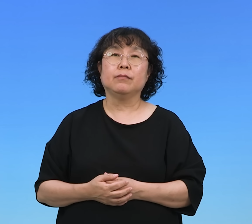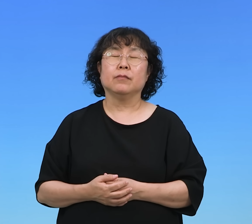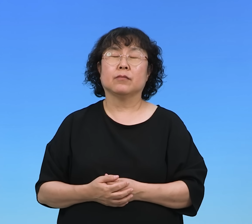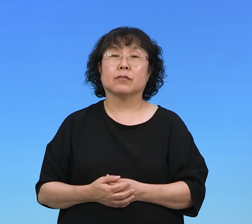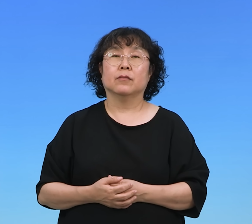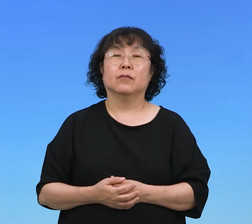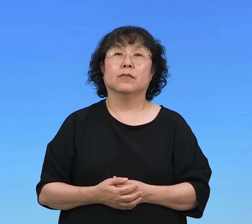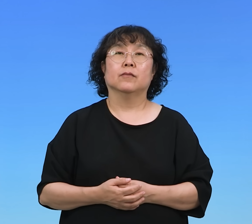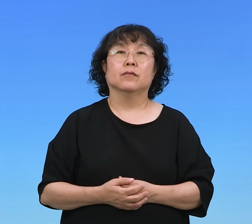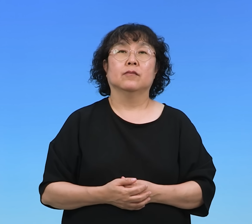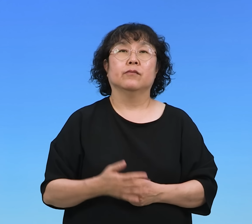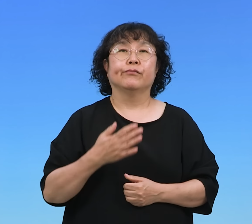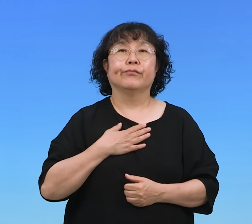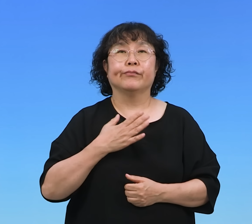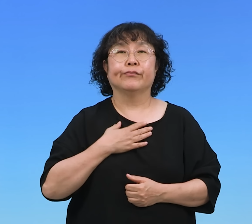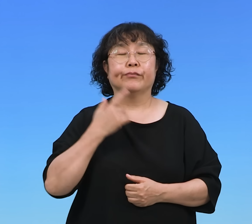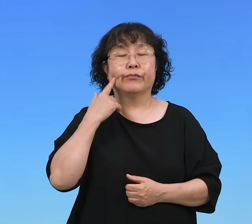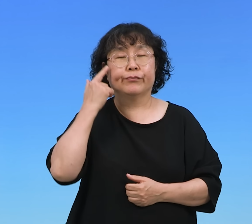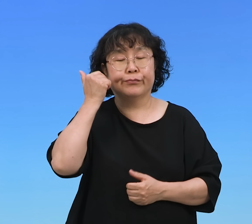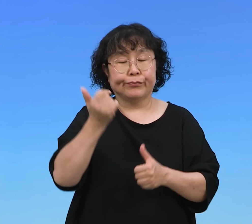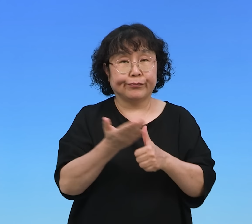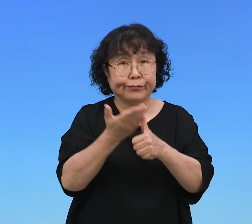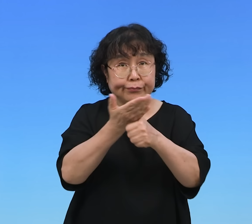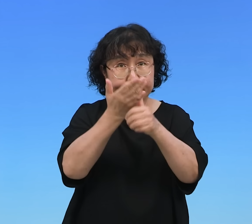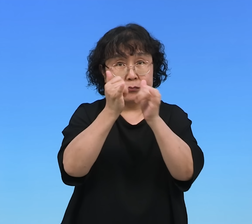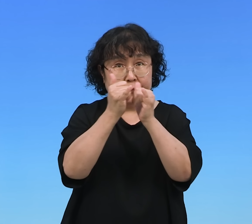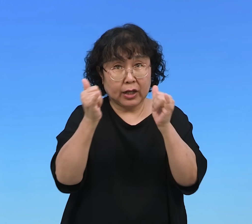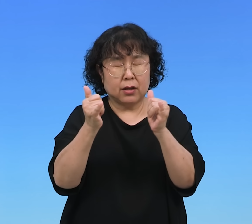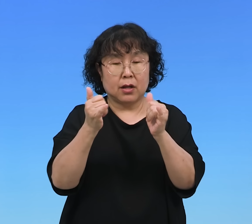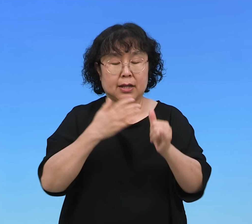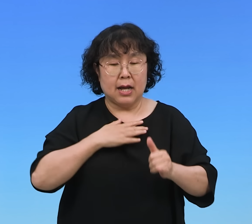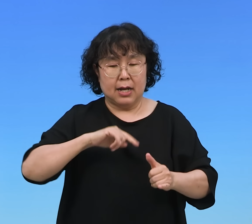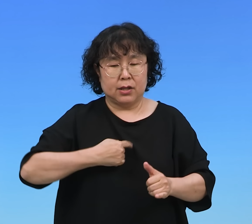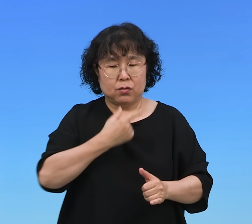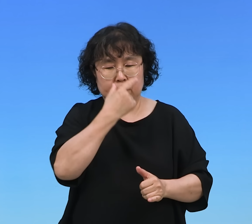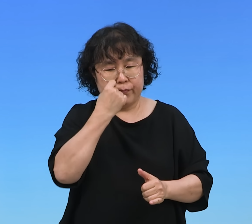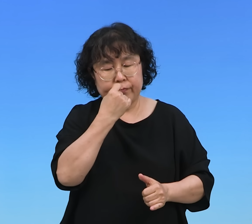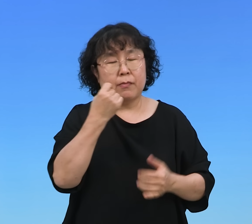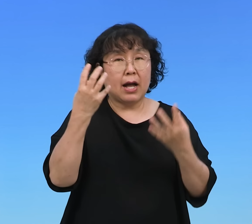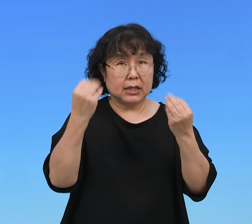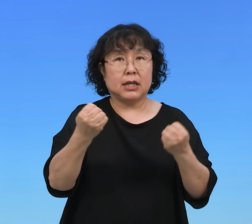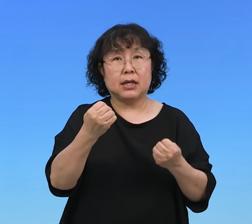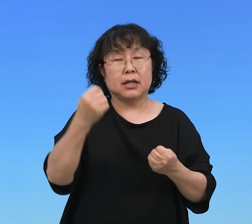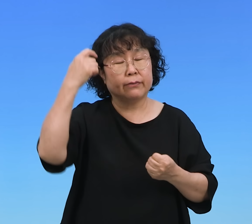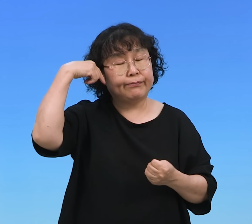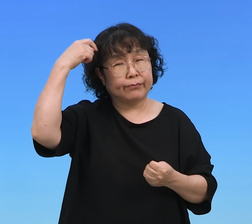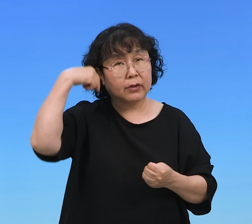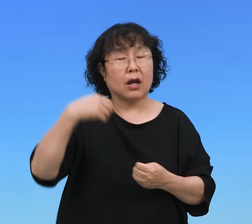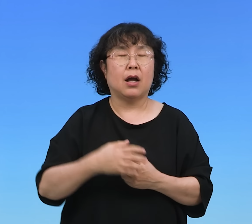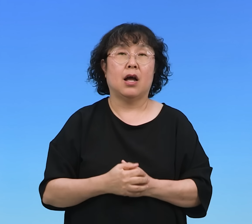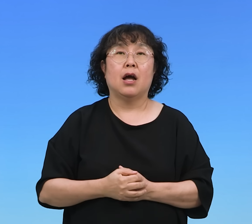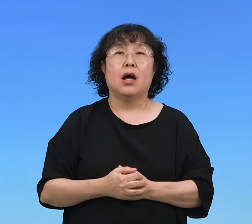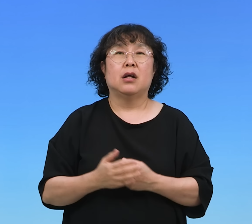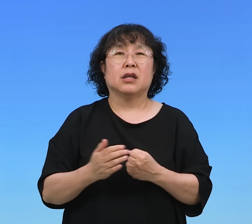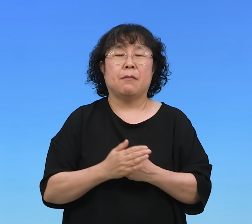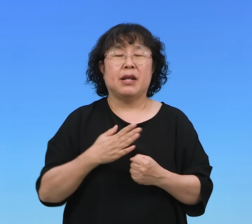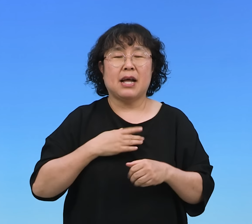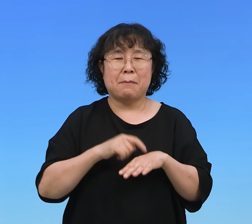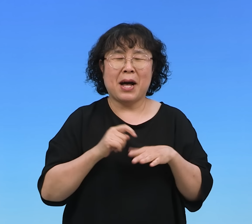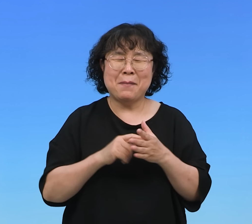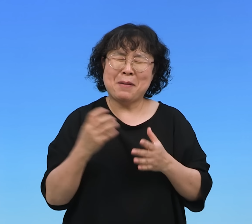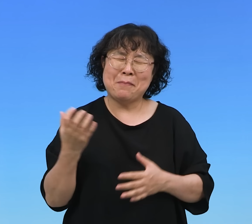저는 목회자로서 저 자신의 결핍을 참 많이 느껴요 그래서